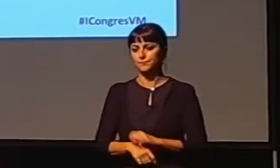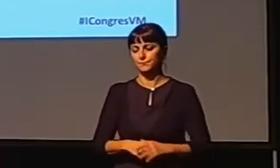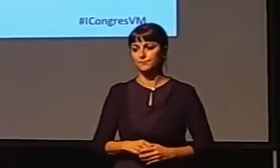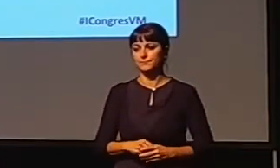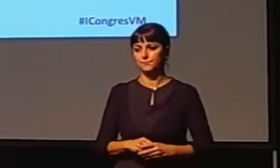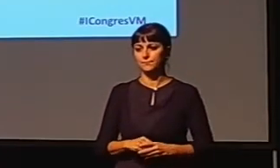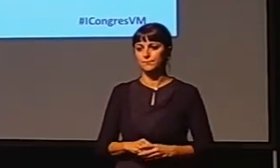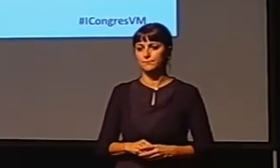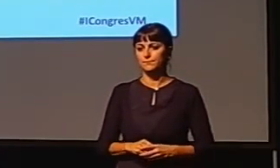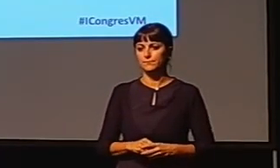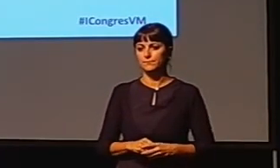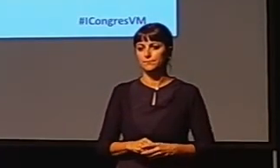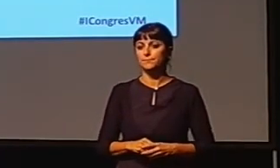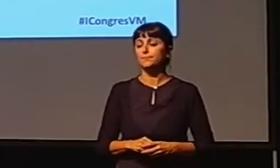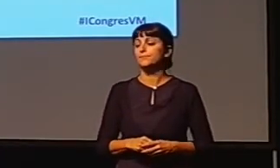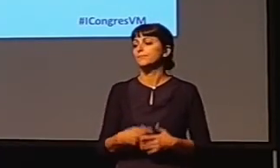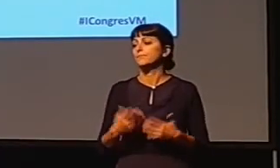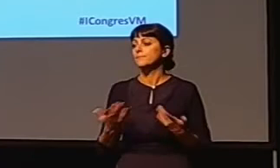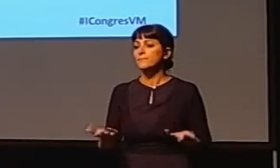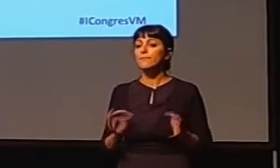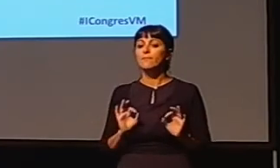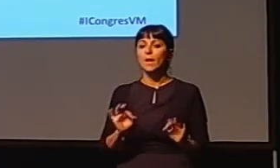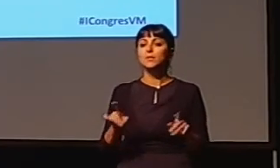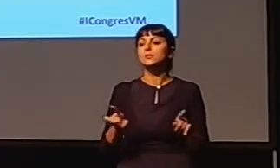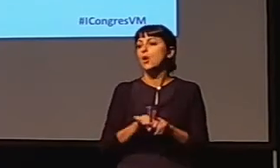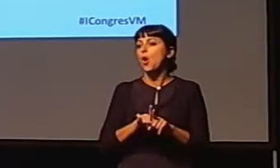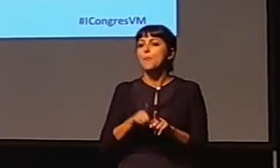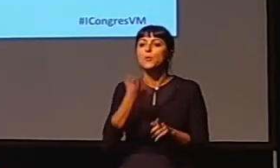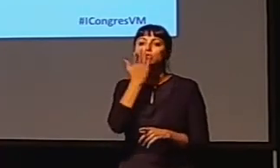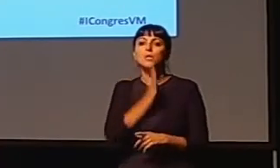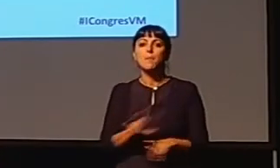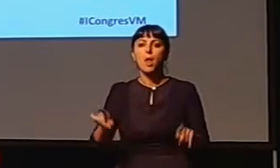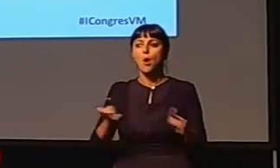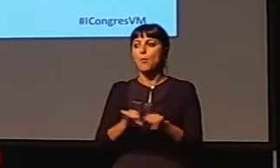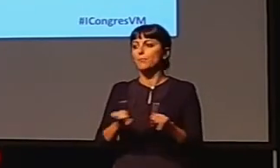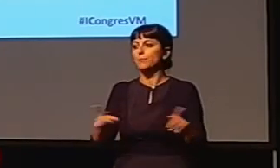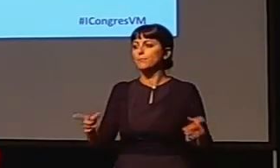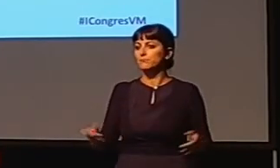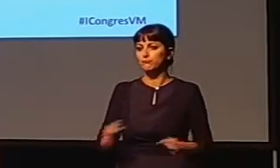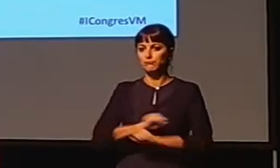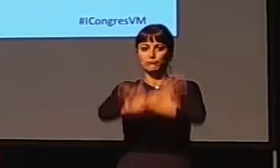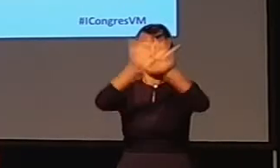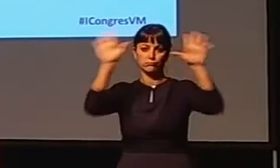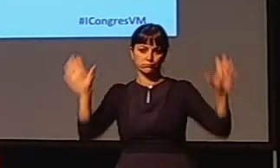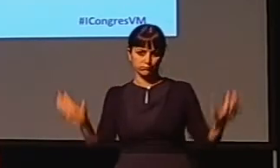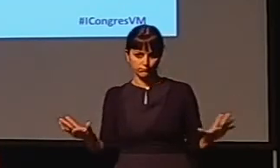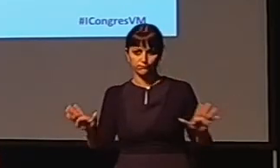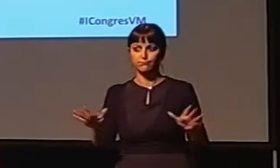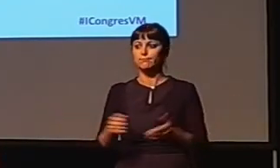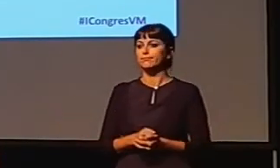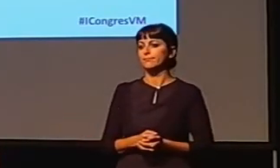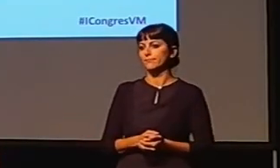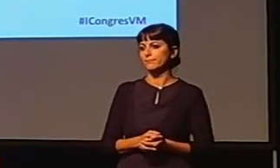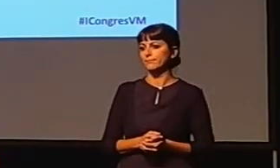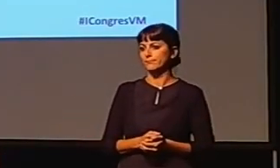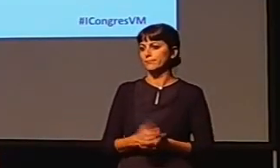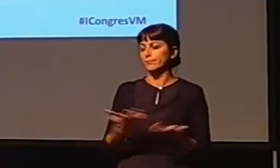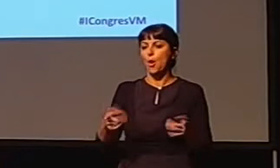i això és com com algo que sembla que és obvi, que ho diem